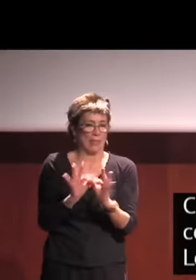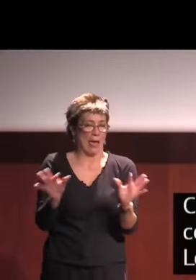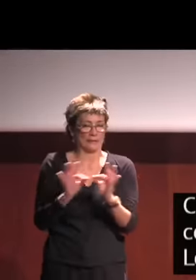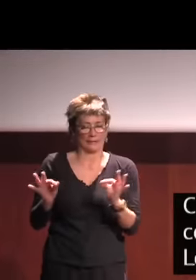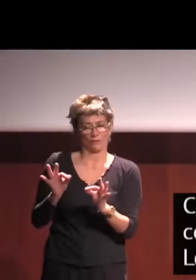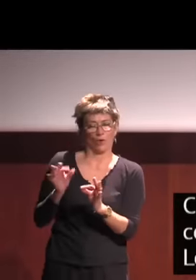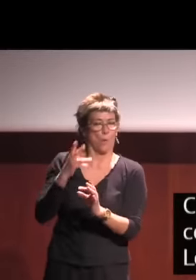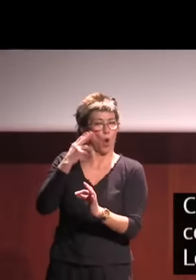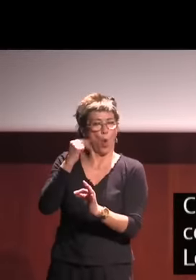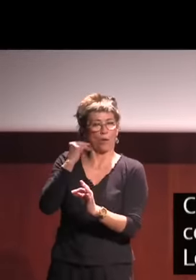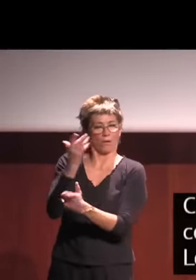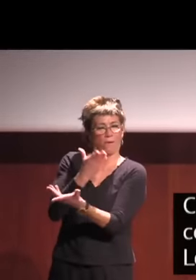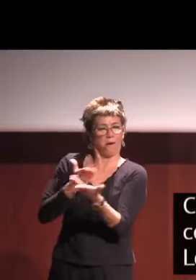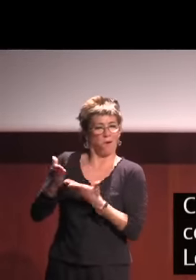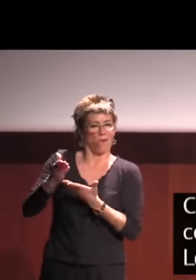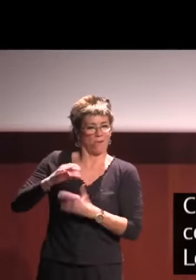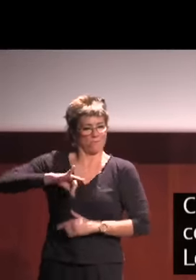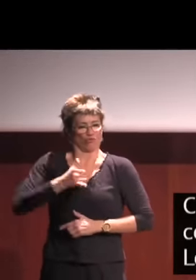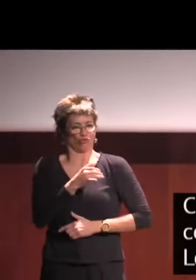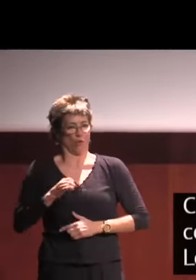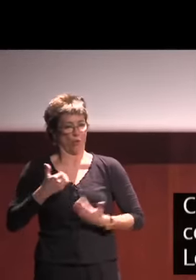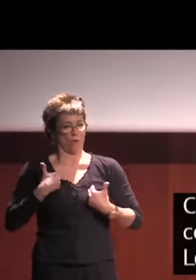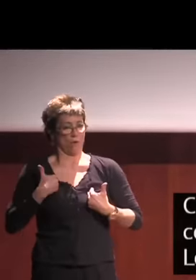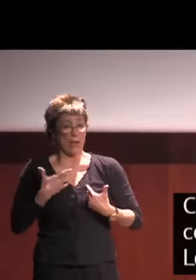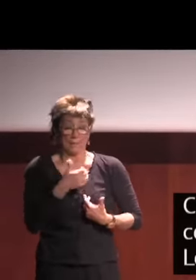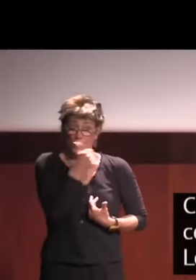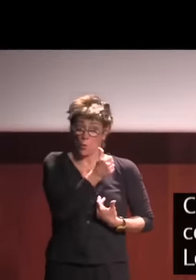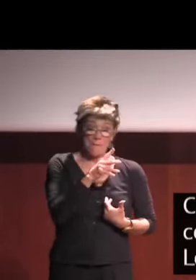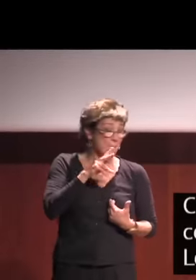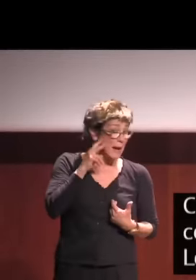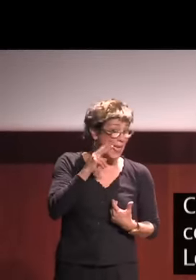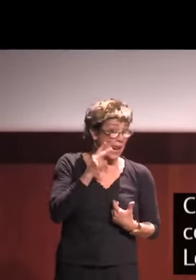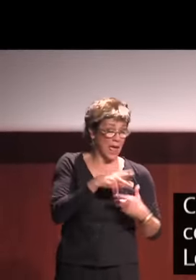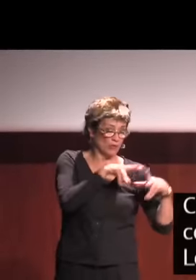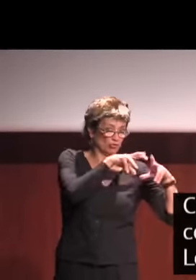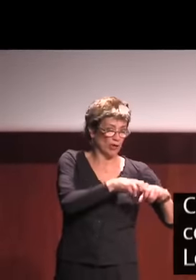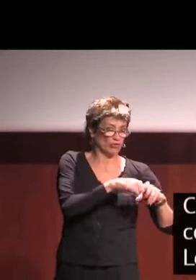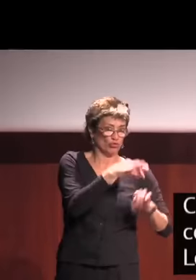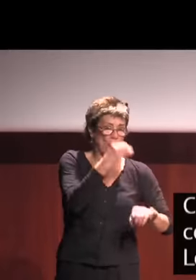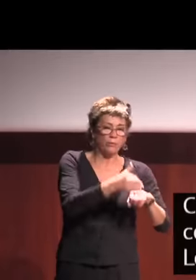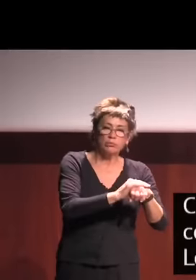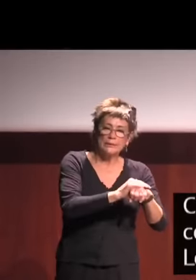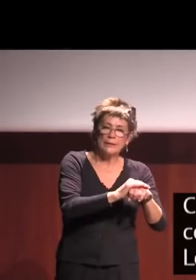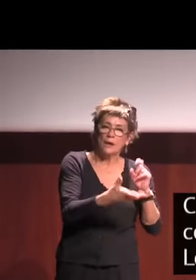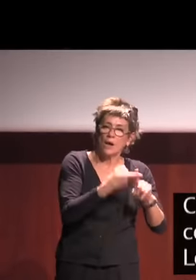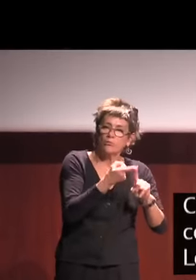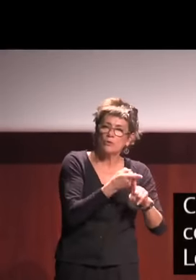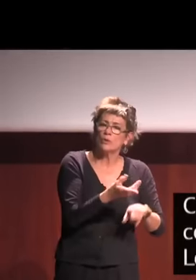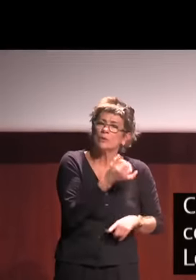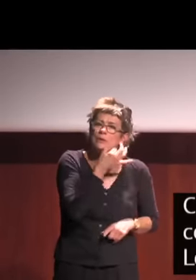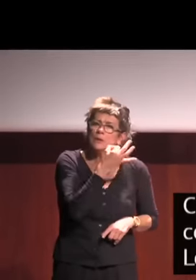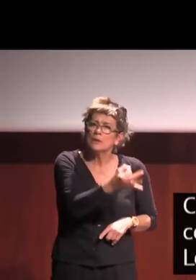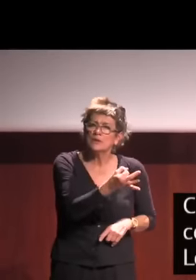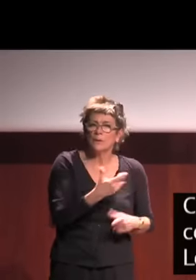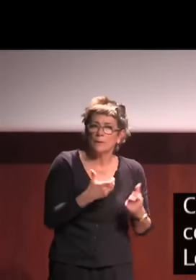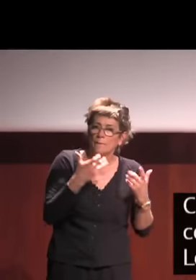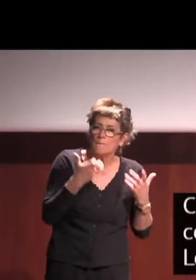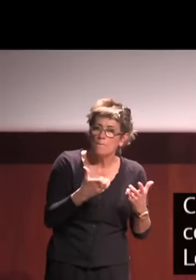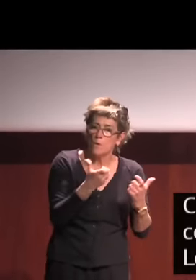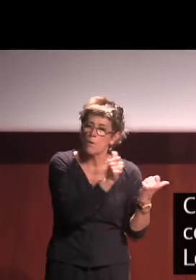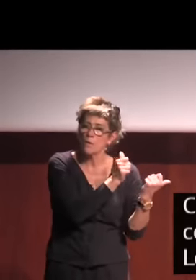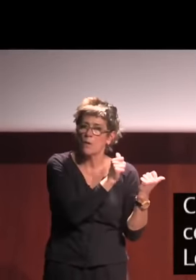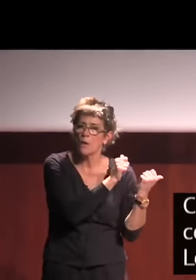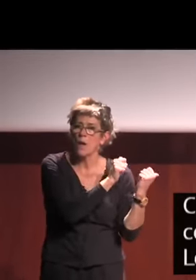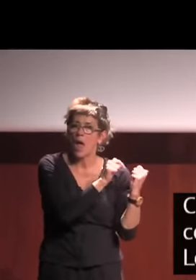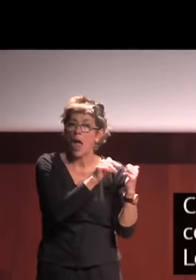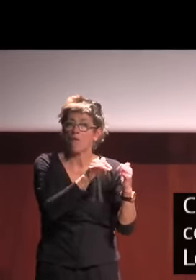place. Et d'autre part, lui-même, en tant que chercheur, fait un choix politique important puisqu'il dit vouloir influencer